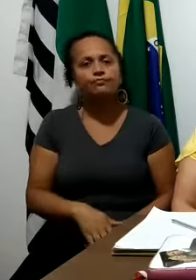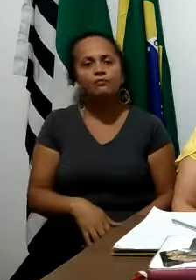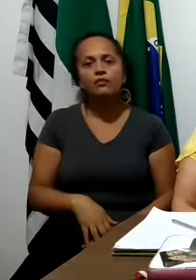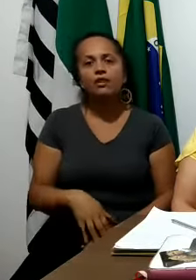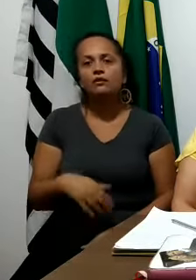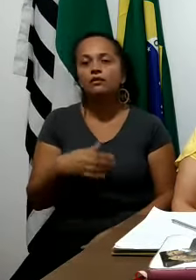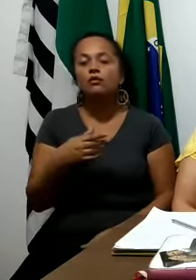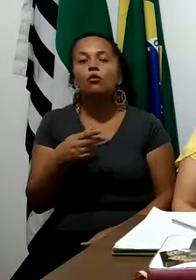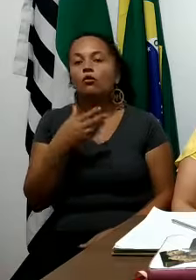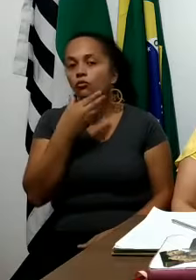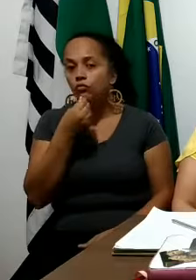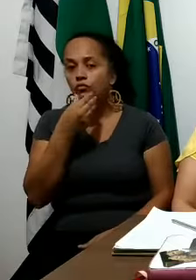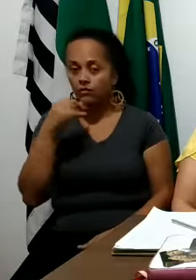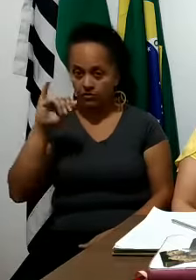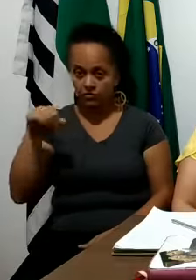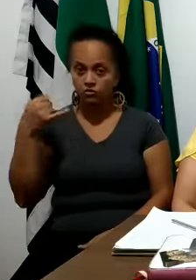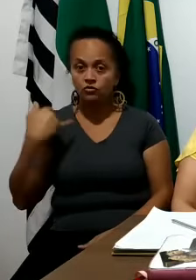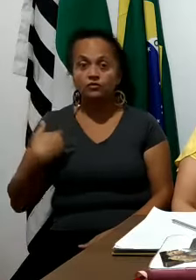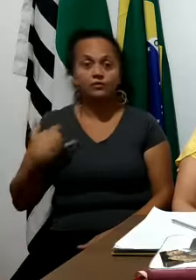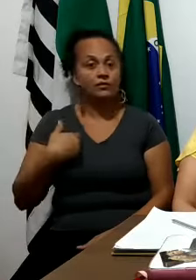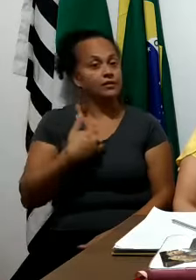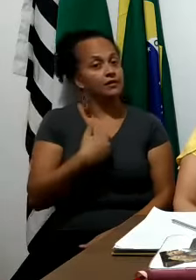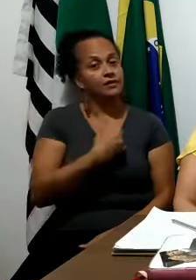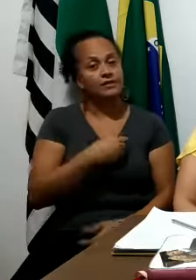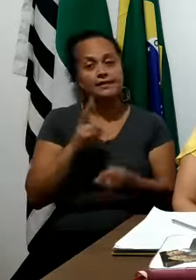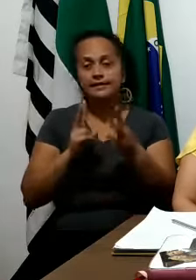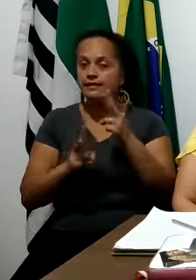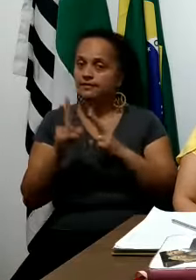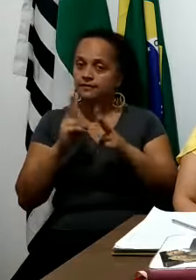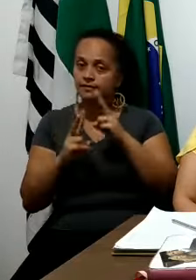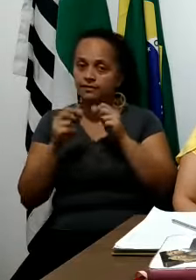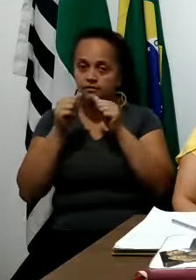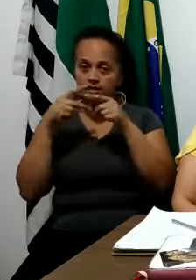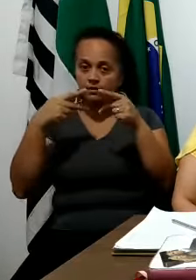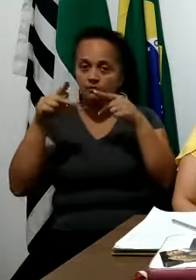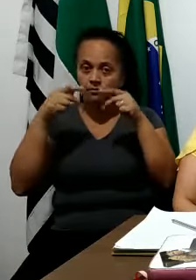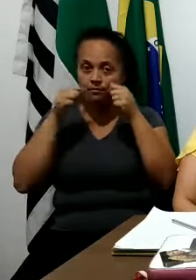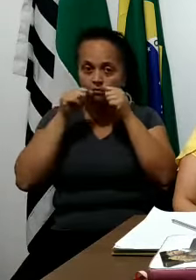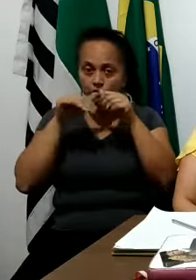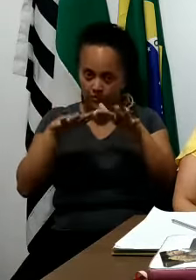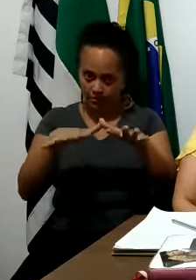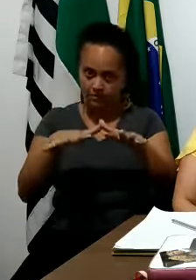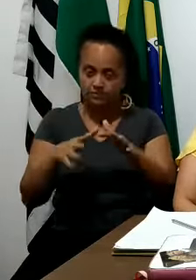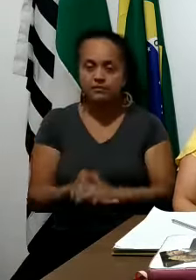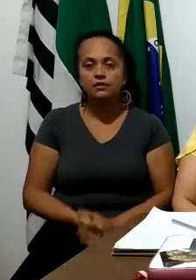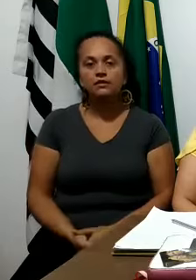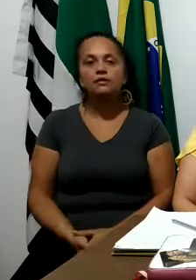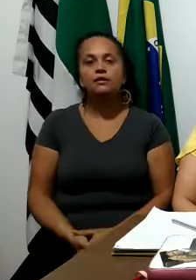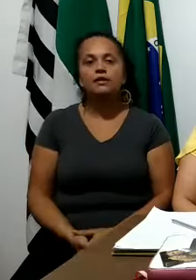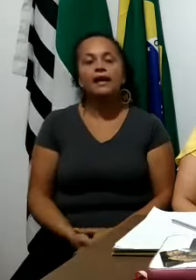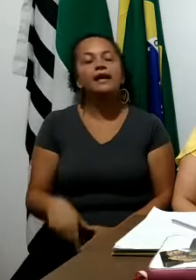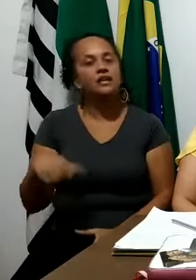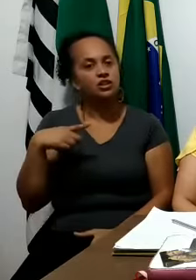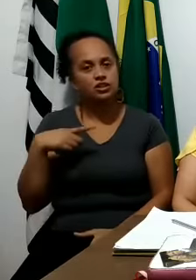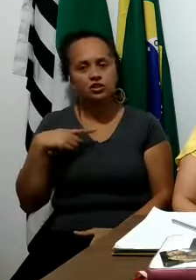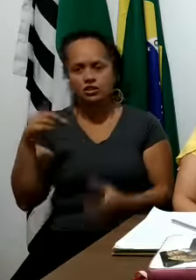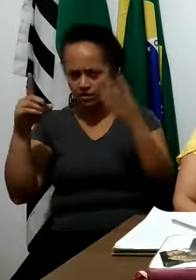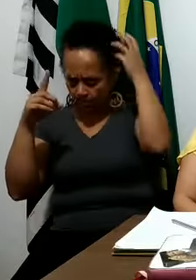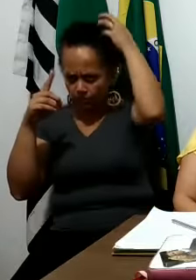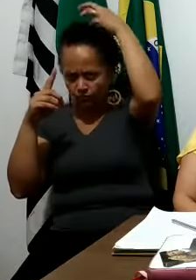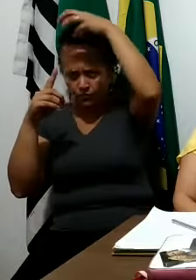era próspero. Amém. Né? Quando nós pensamos ali em Potifar, que recebeu aquele